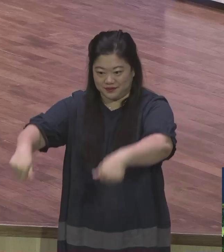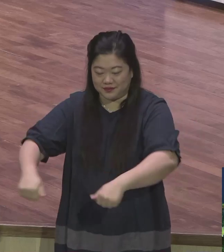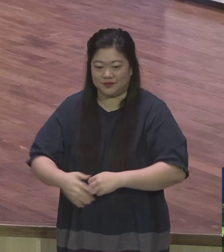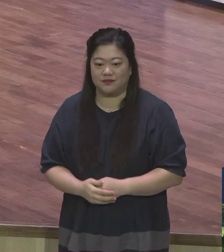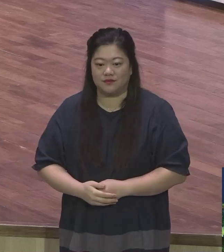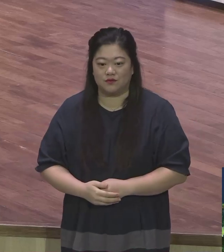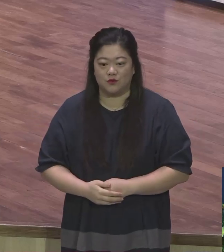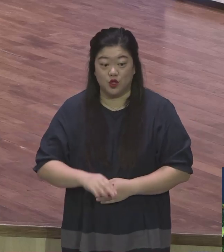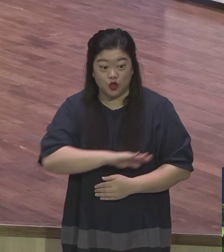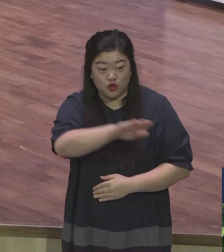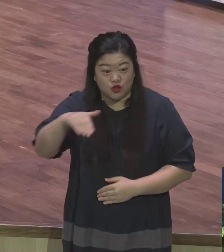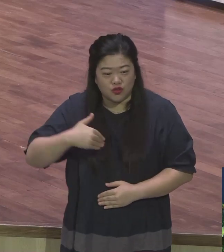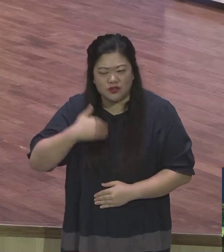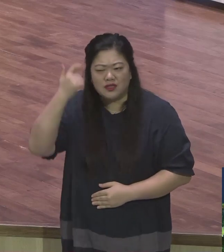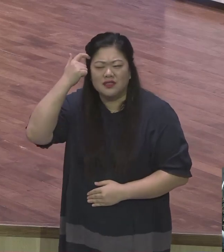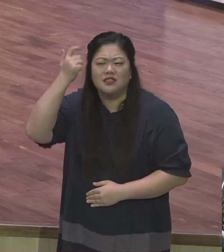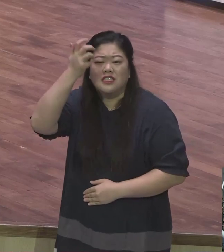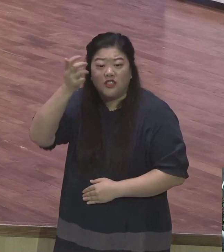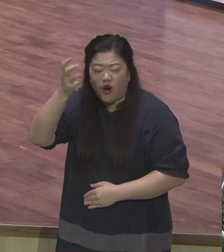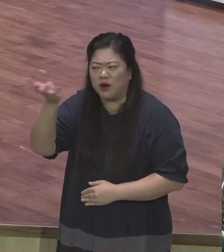우리는 영적 빚진자입니다.